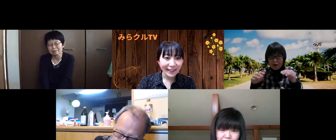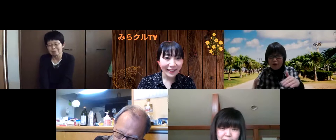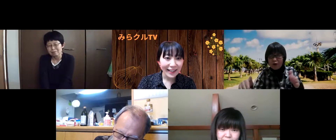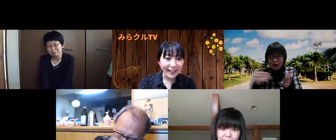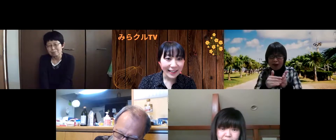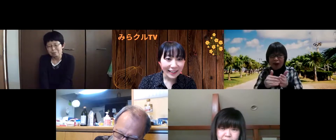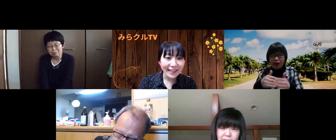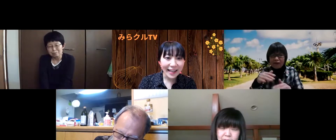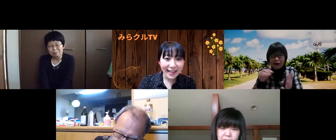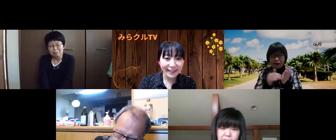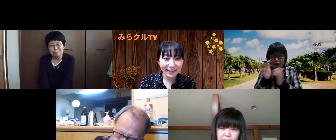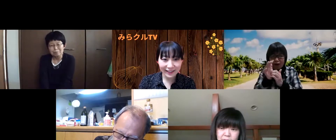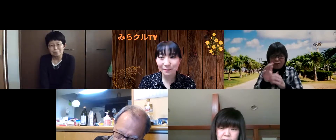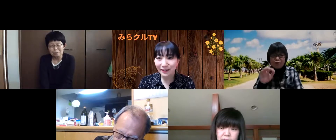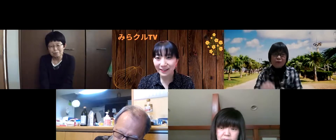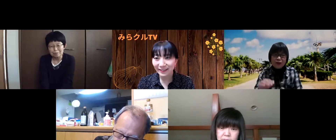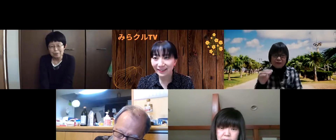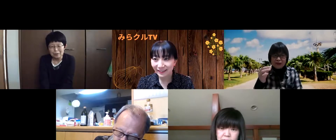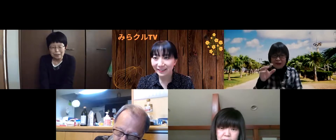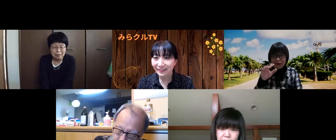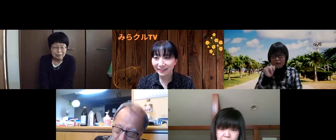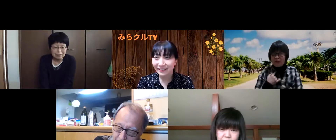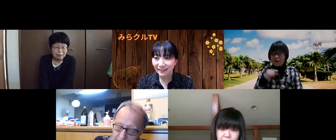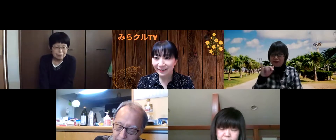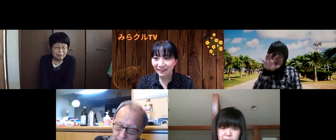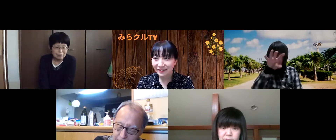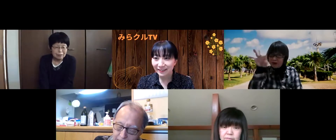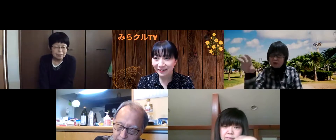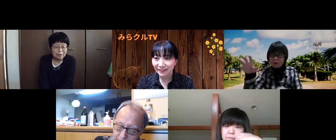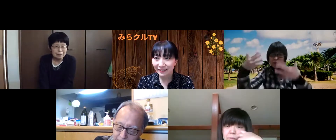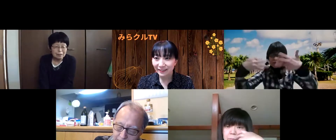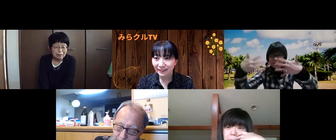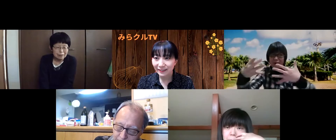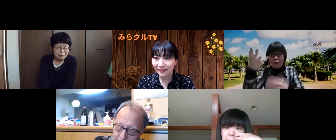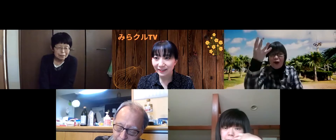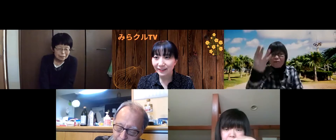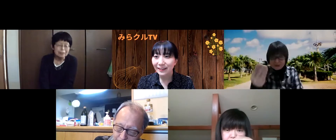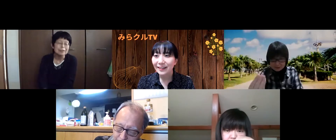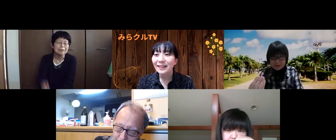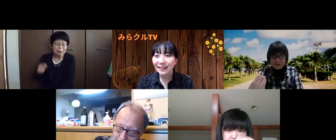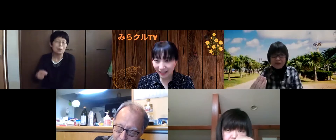ここでタケちゃんウーマンに叱られる番組は終わります。